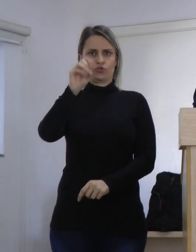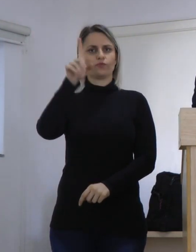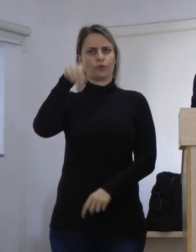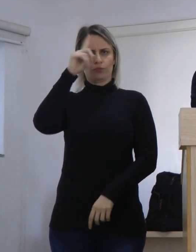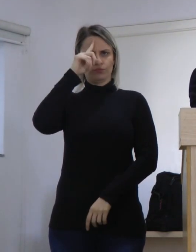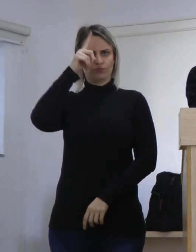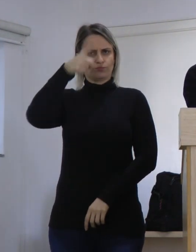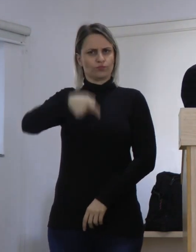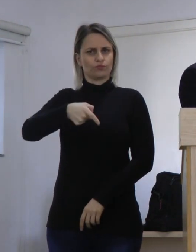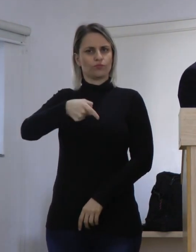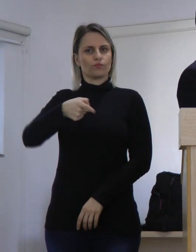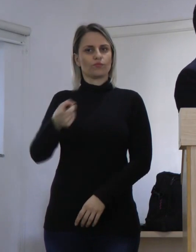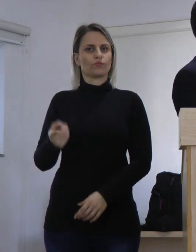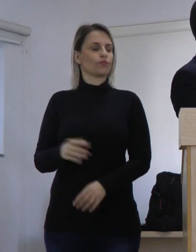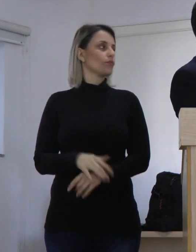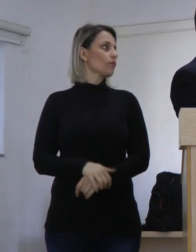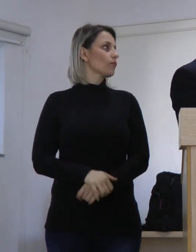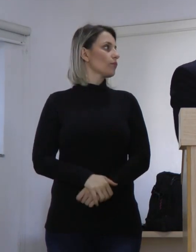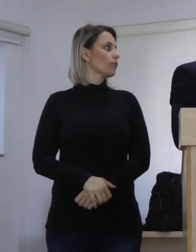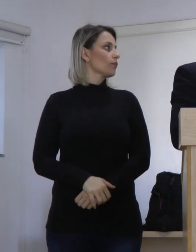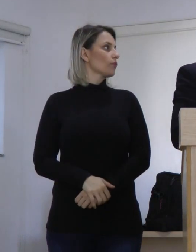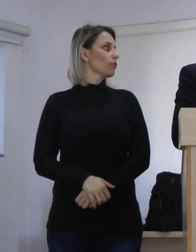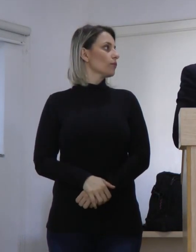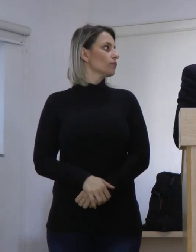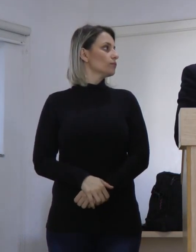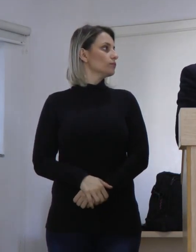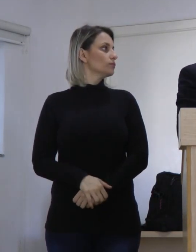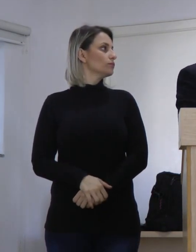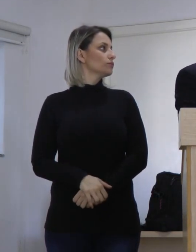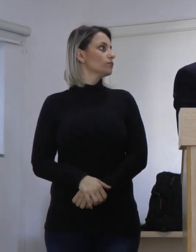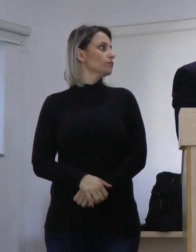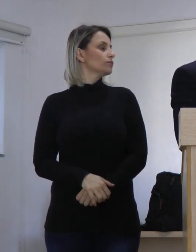ordem. E o que é que eles dizem?